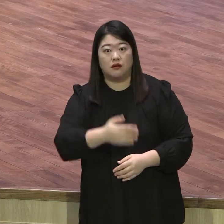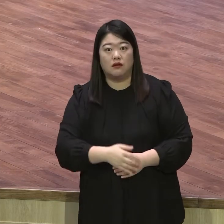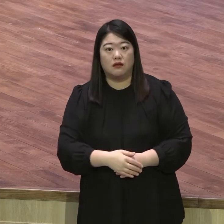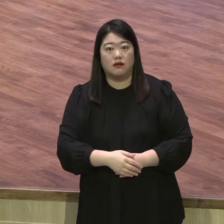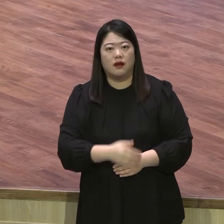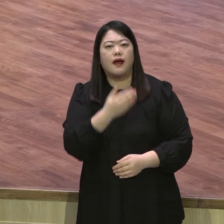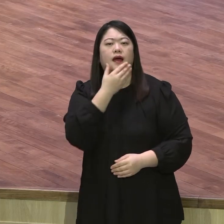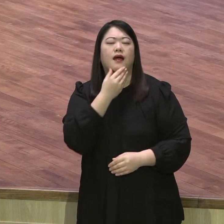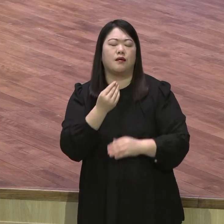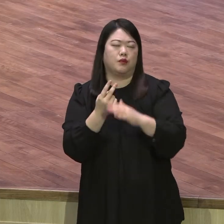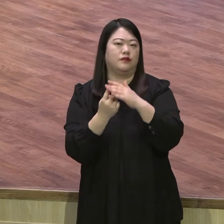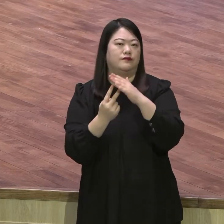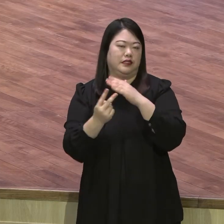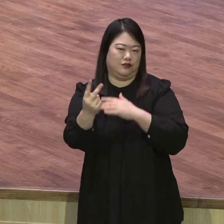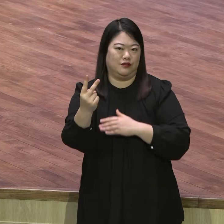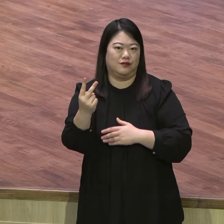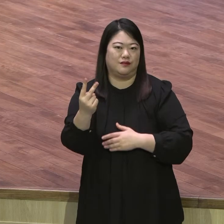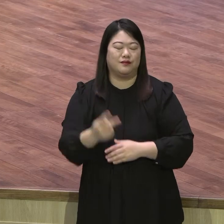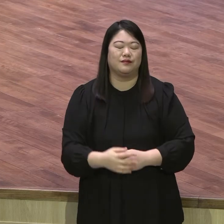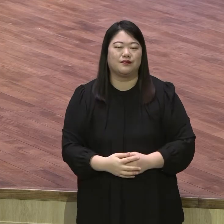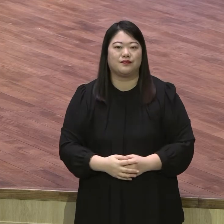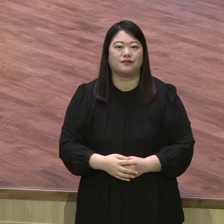행복 비전 내용이